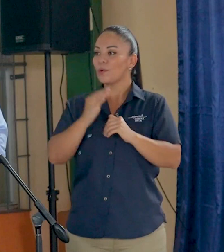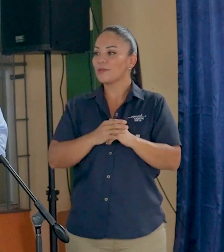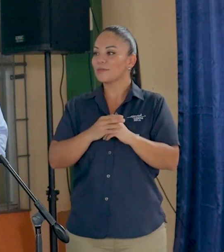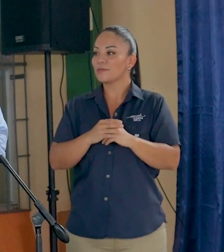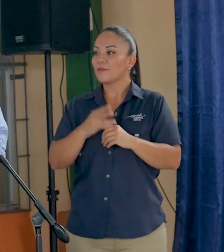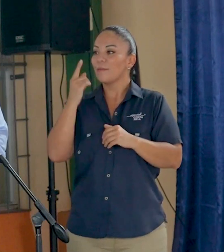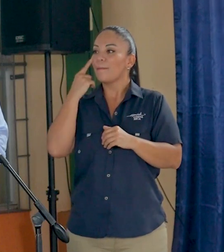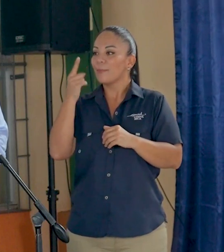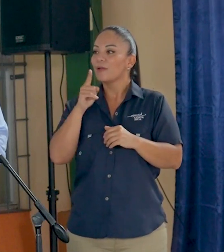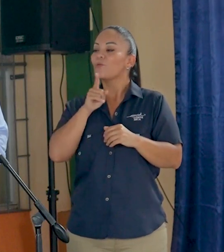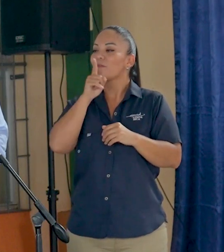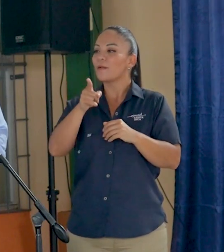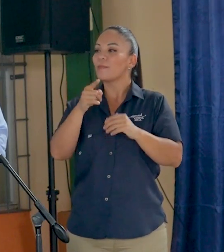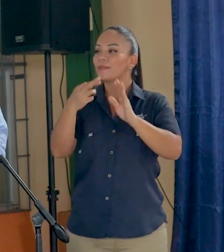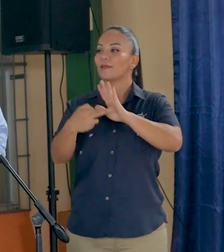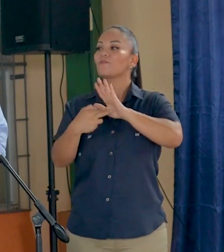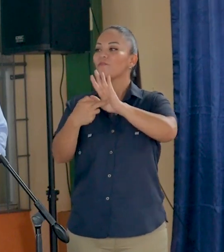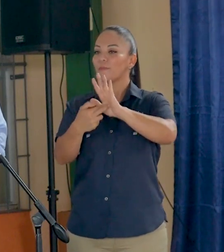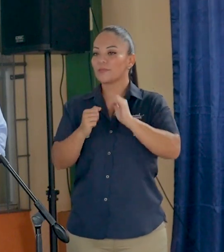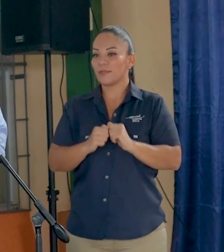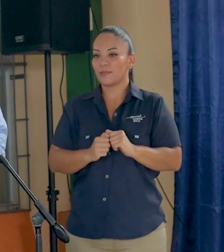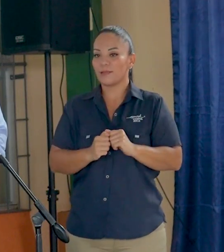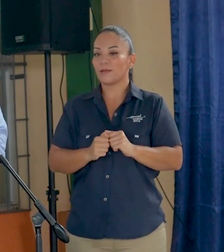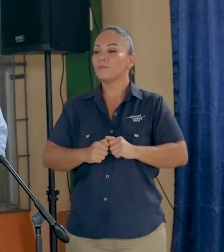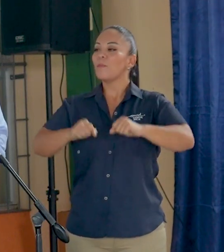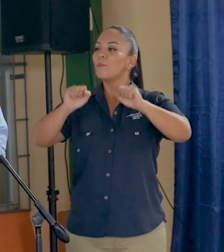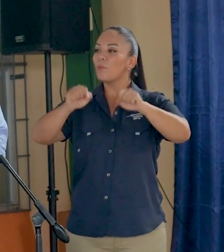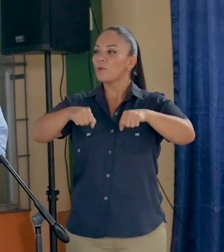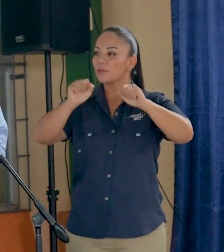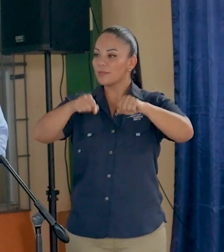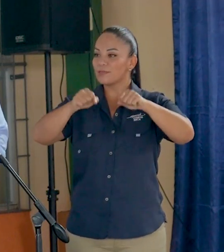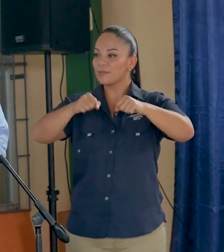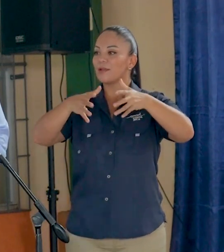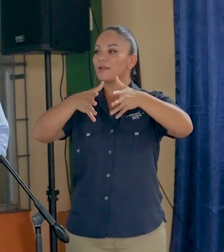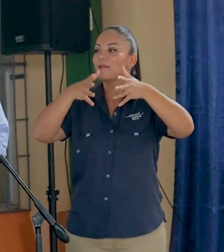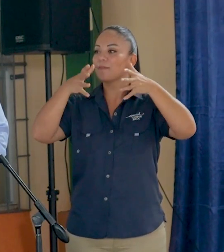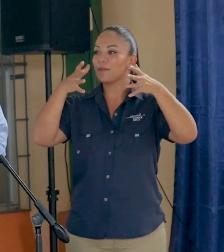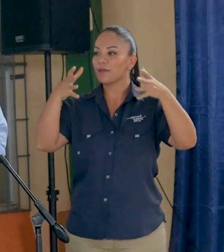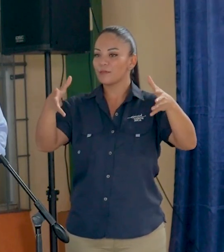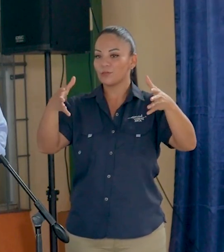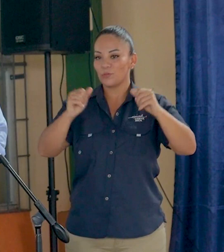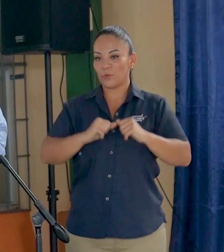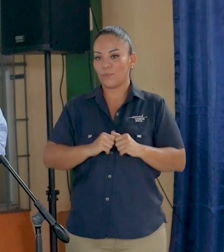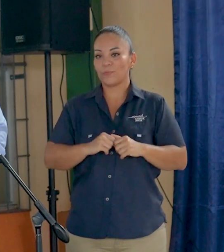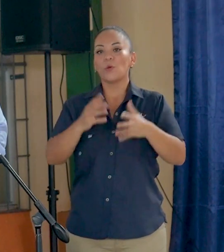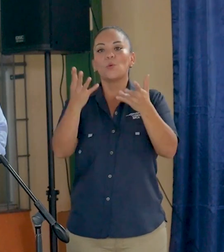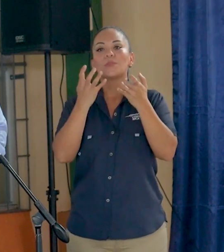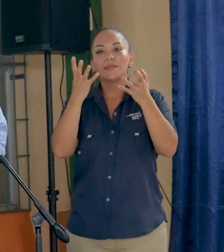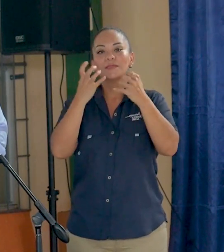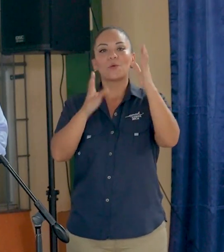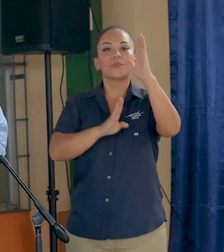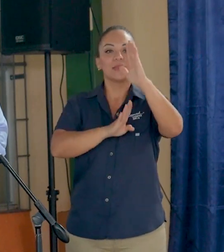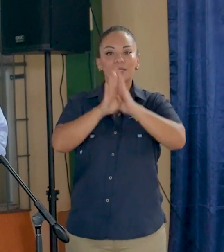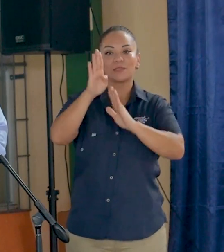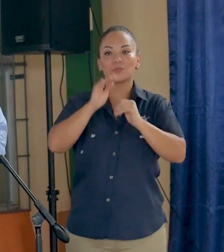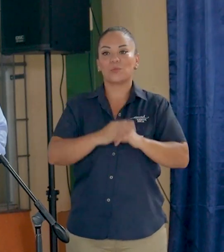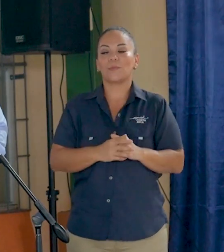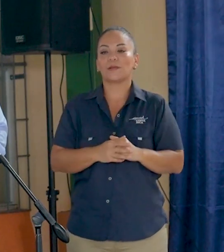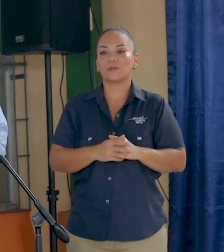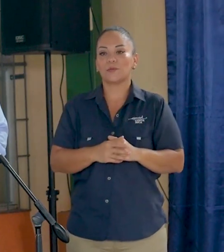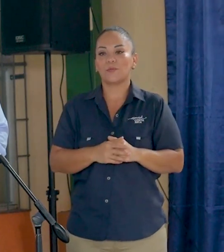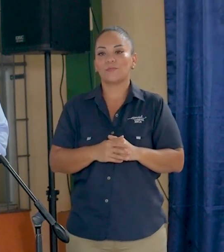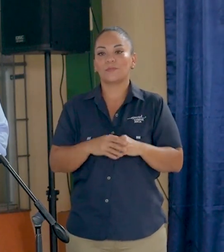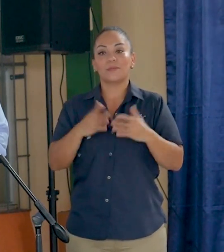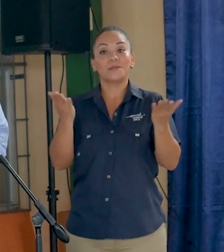que verdaderamente representan, un potencial inmenso y un deseo de superación que